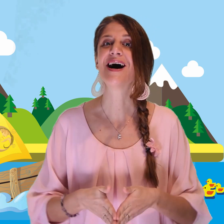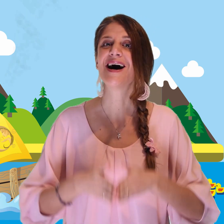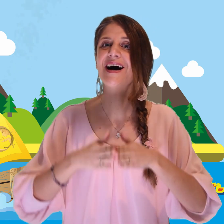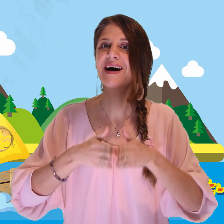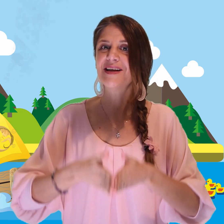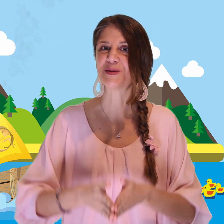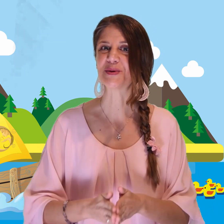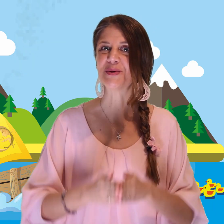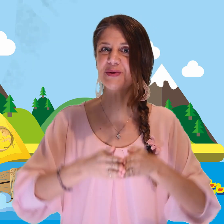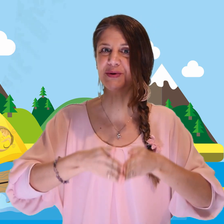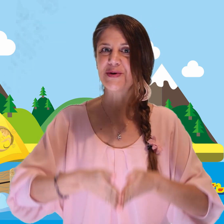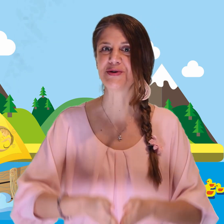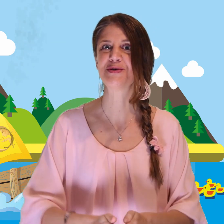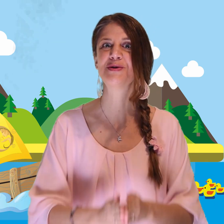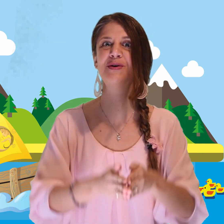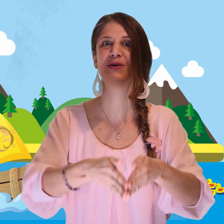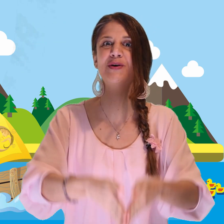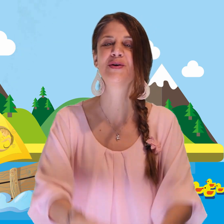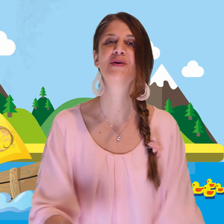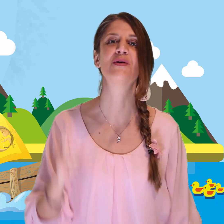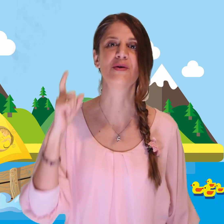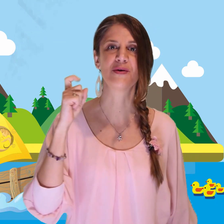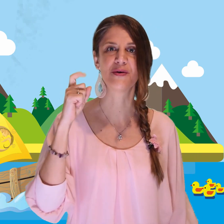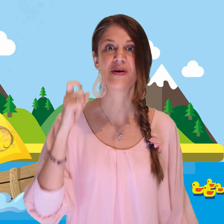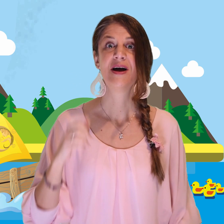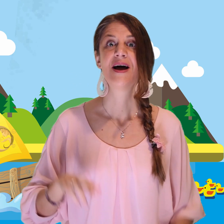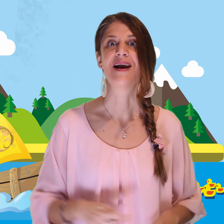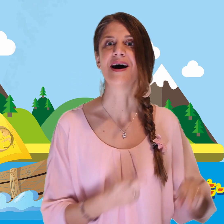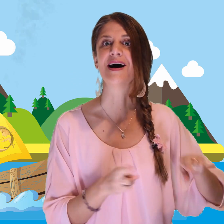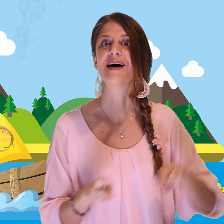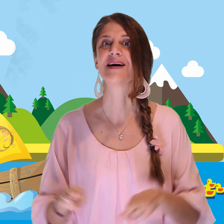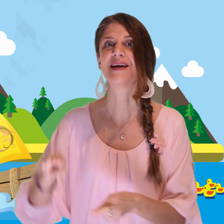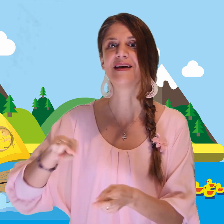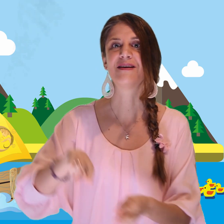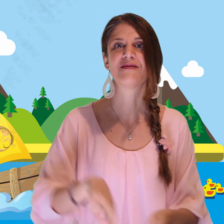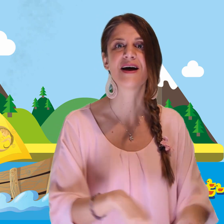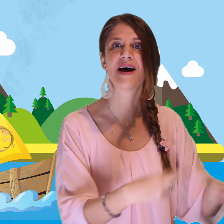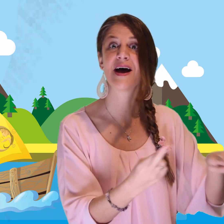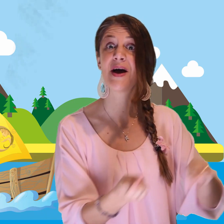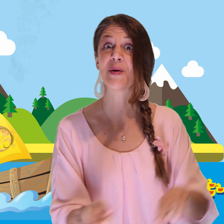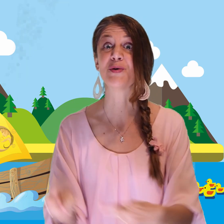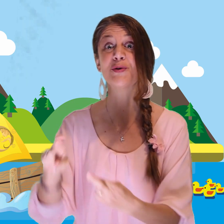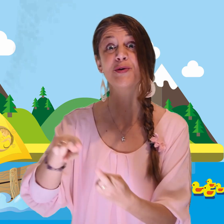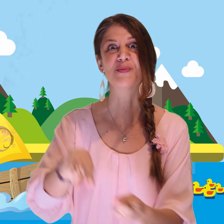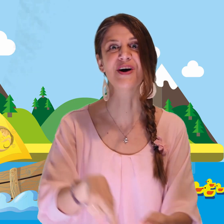bateaux sur l'eau la rivière au bord